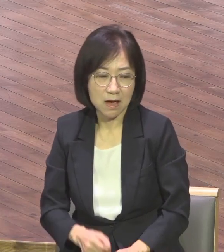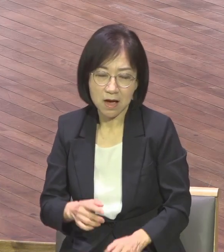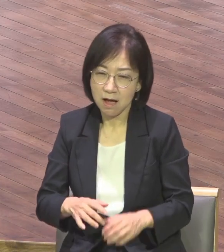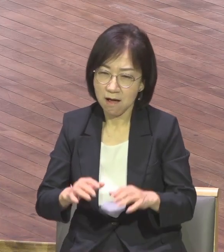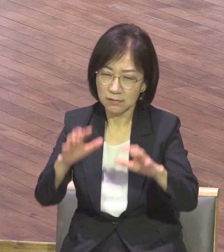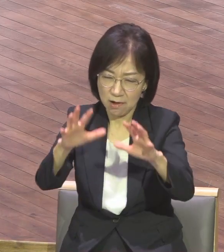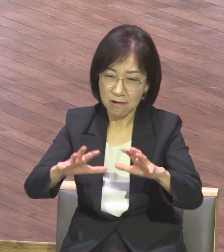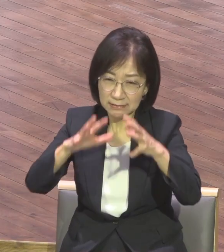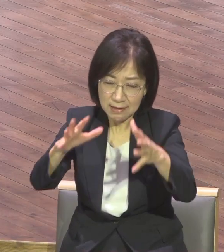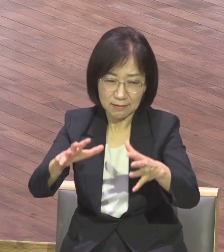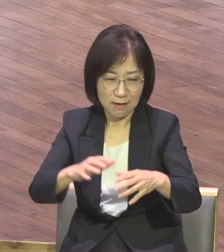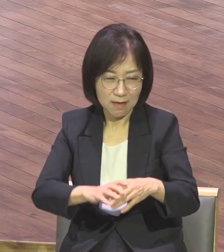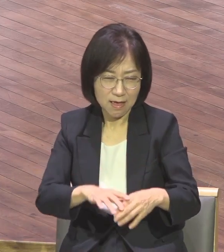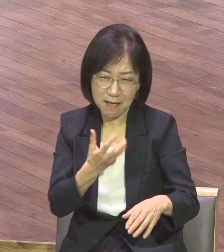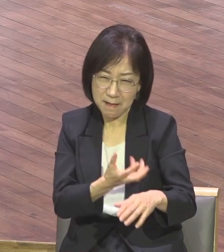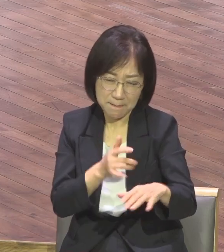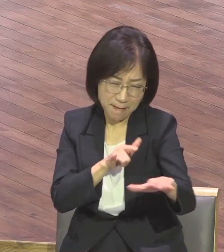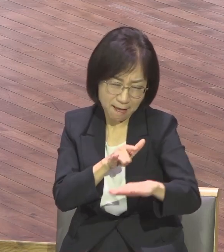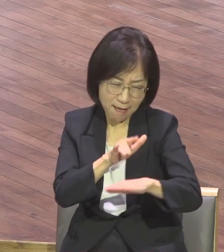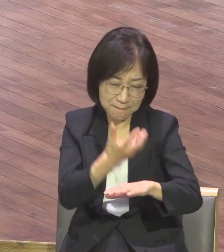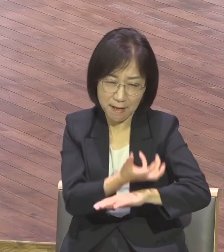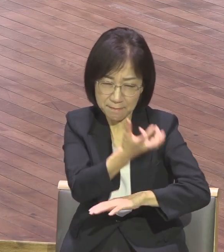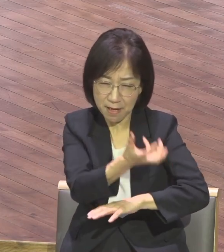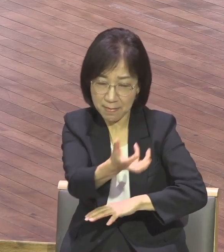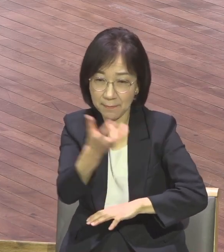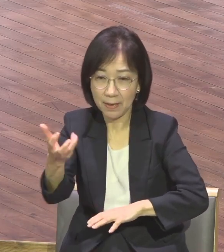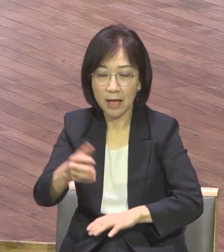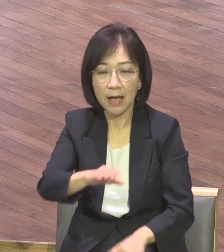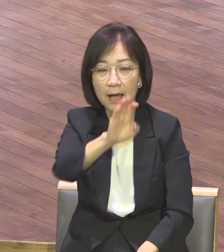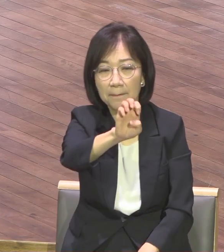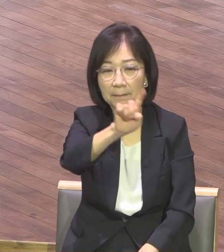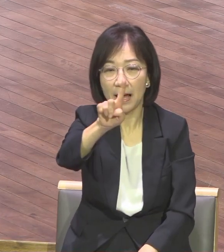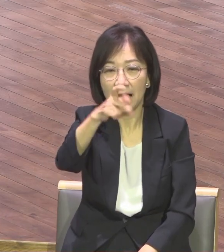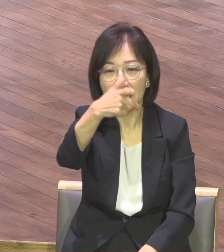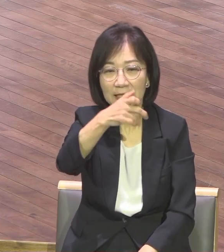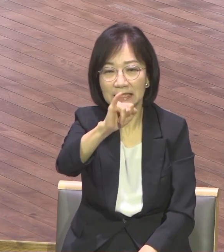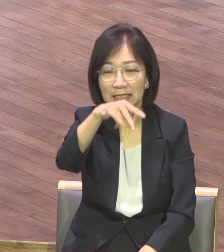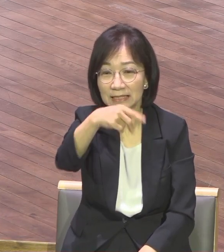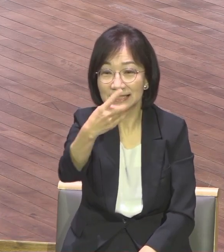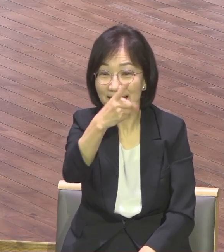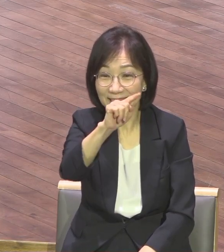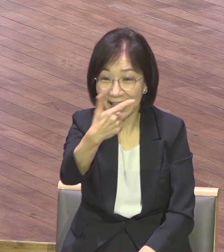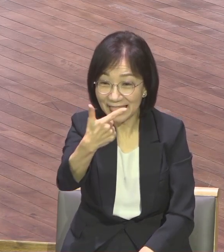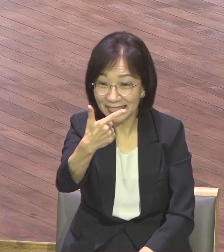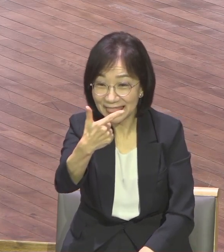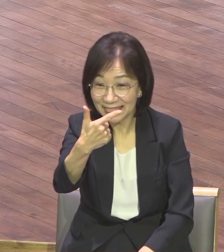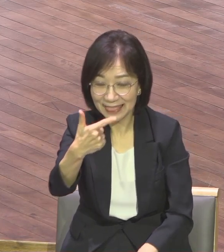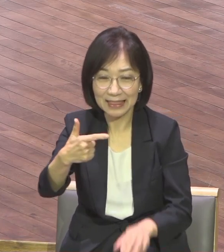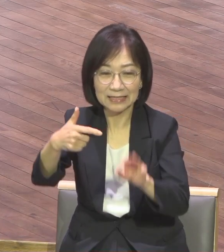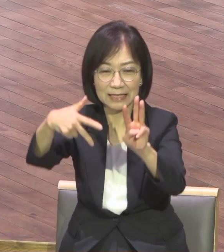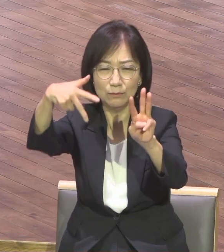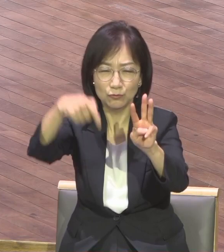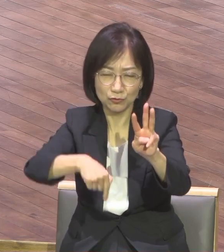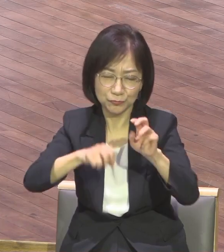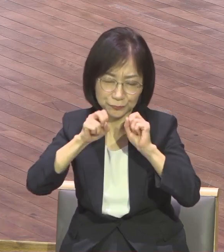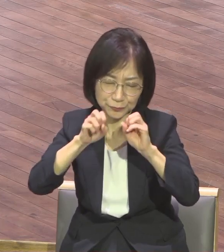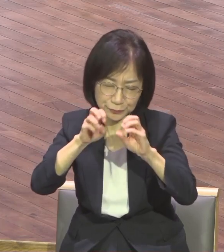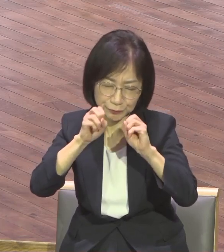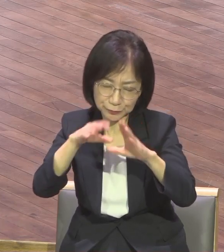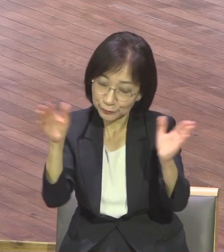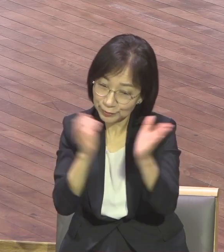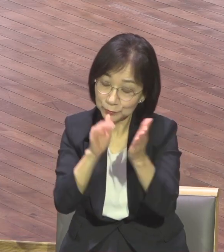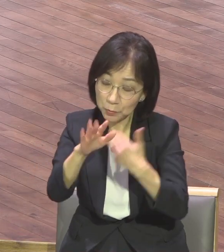마음껏 문 열어라. 그래서 파키스탄에 3주 동안 계속하고 며칠 전에 의자리에 도착을 했어요.